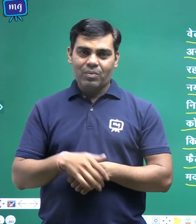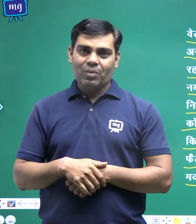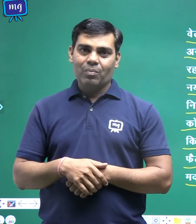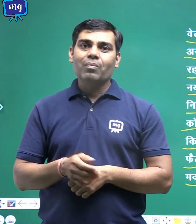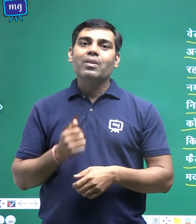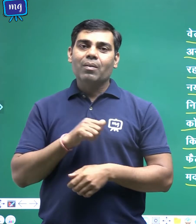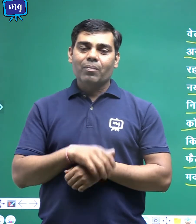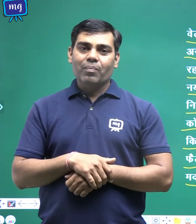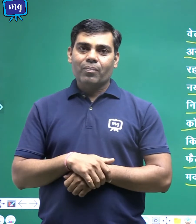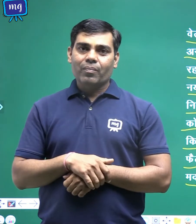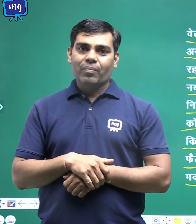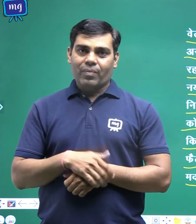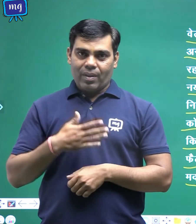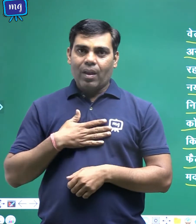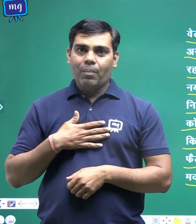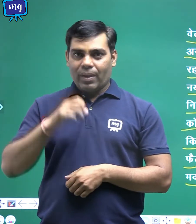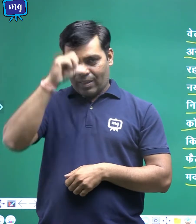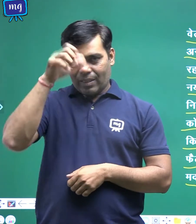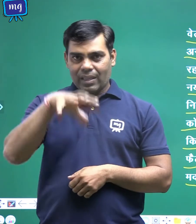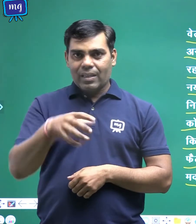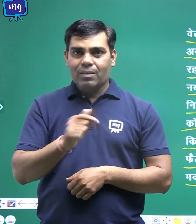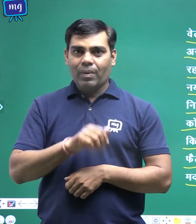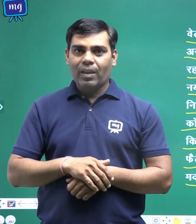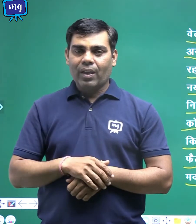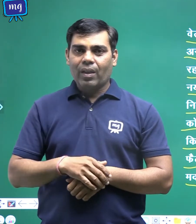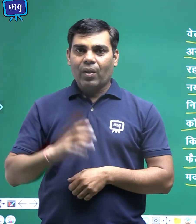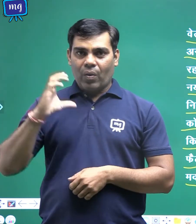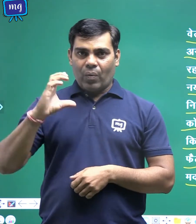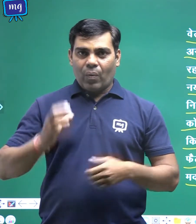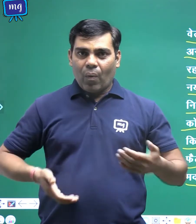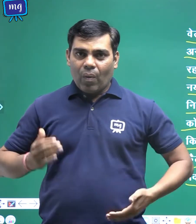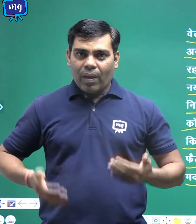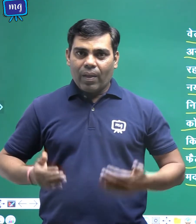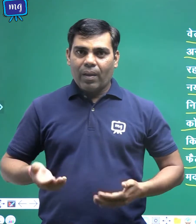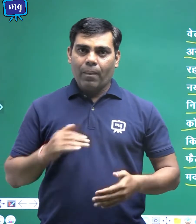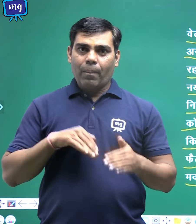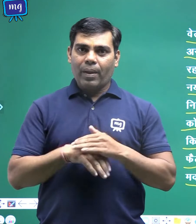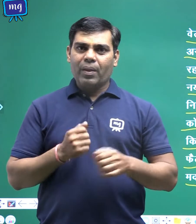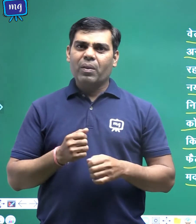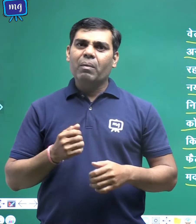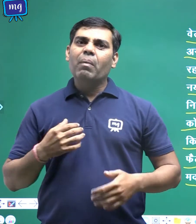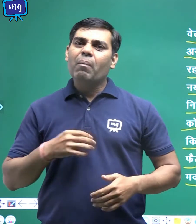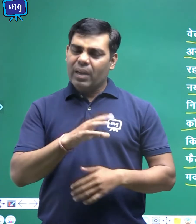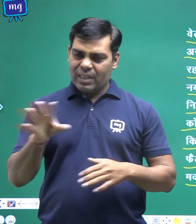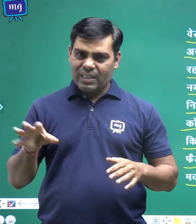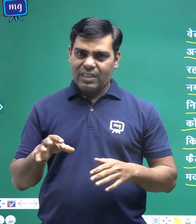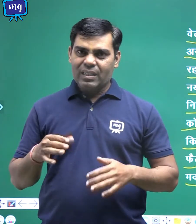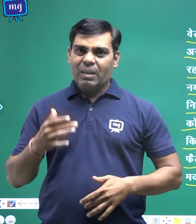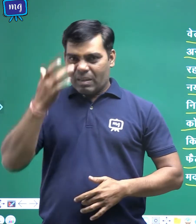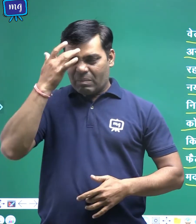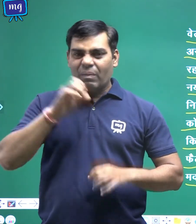जब हमारे देश में कोलकाता में महामारी